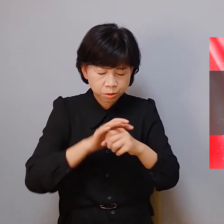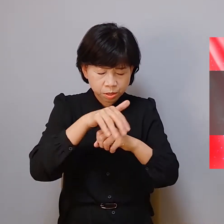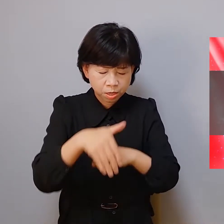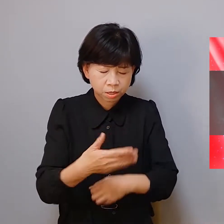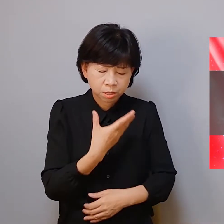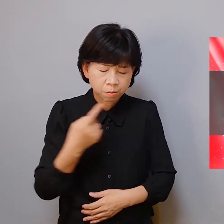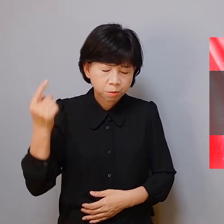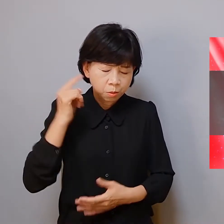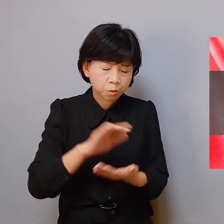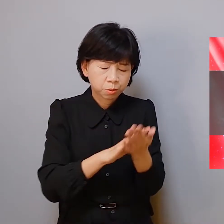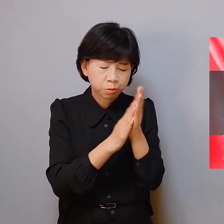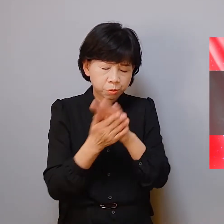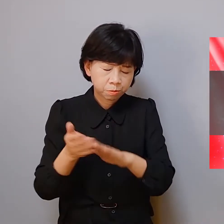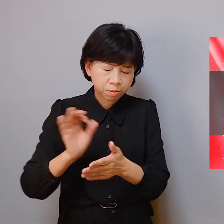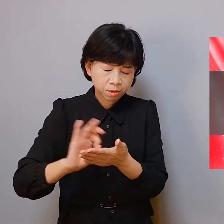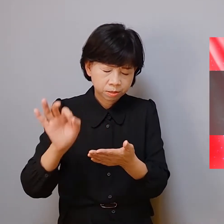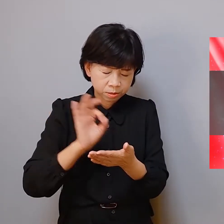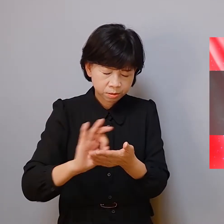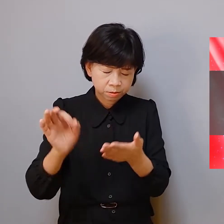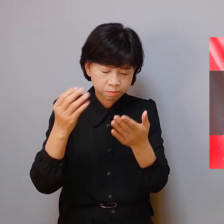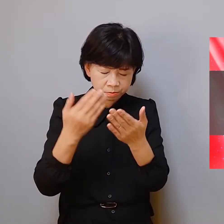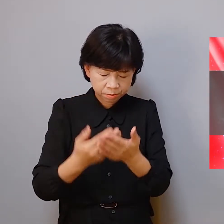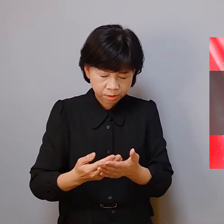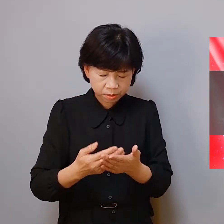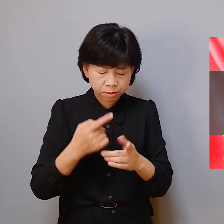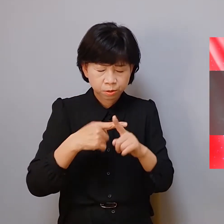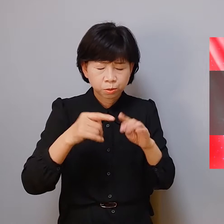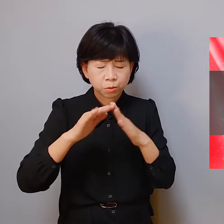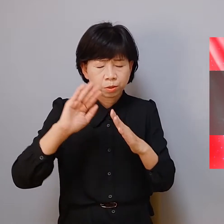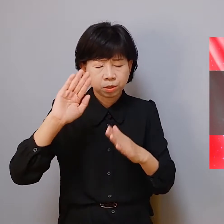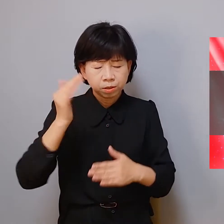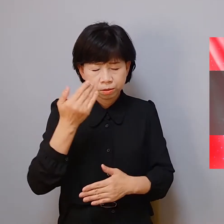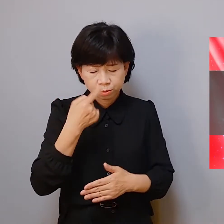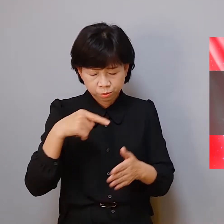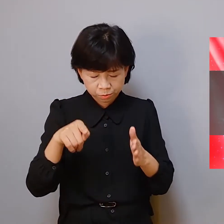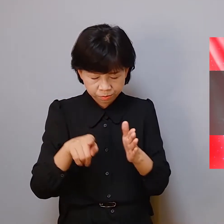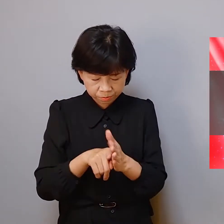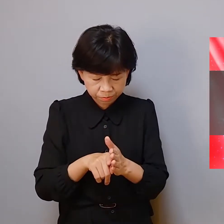복음화에 쓰임받는 교회가 되게 해주실 줄 믿습니다.